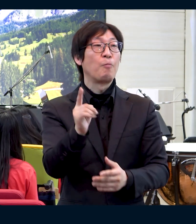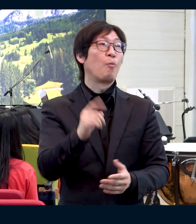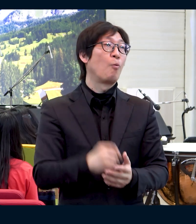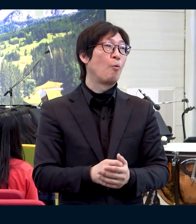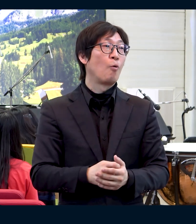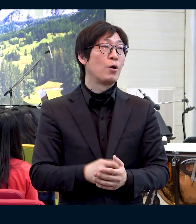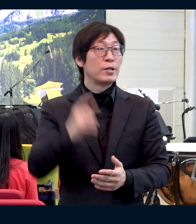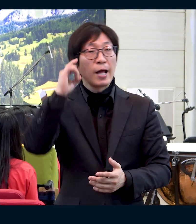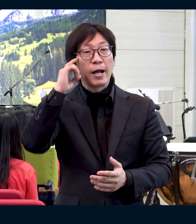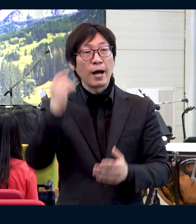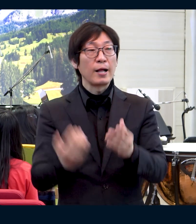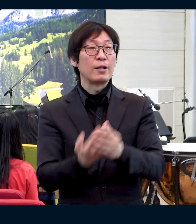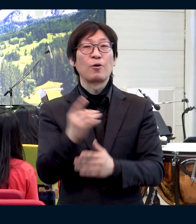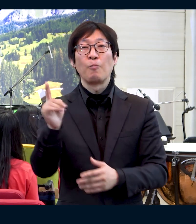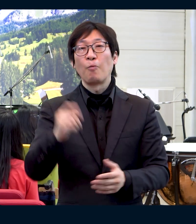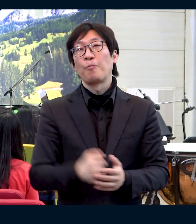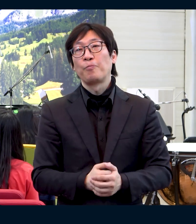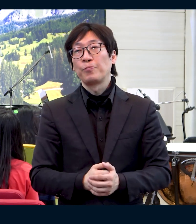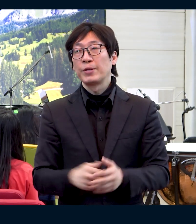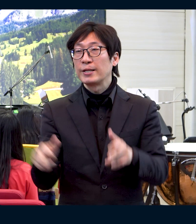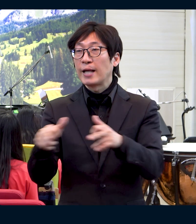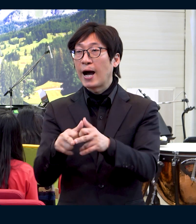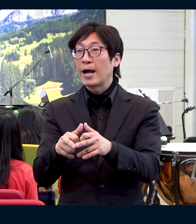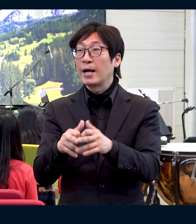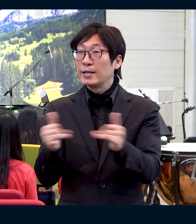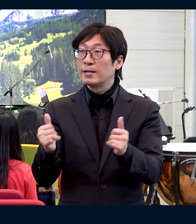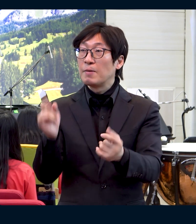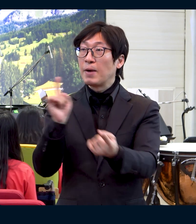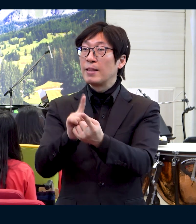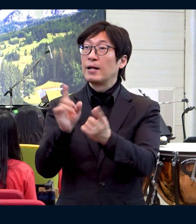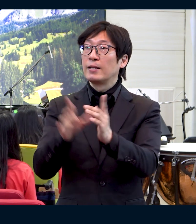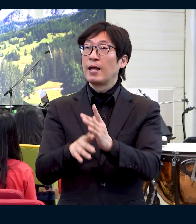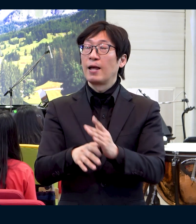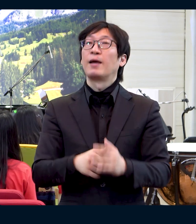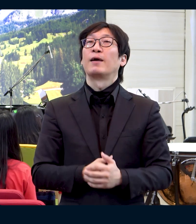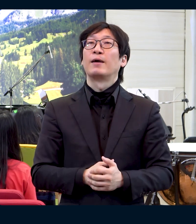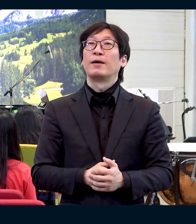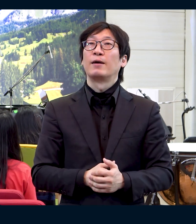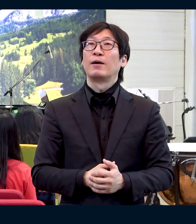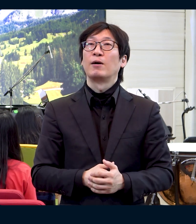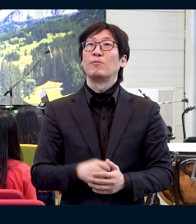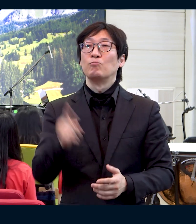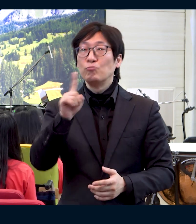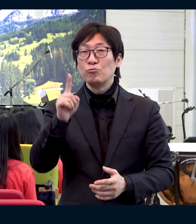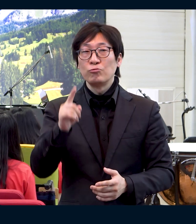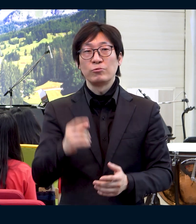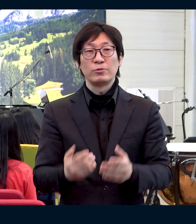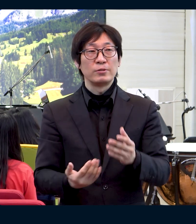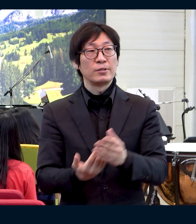드십니까? 그리고 장애인 가족들을 보면서 어떤 생각, 어떤 마음이 드시는지 저는 여쭈었습니다.